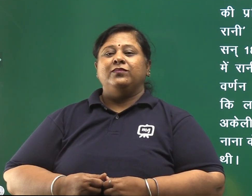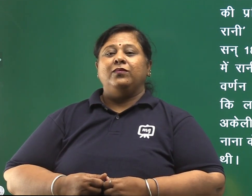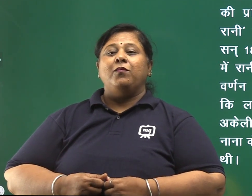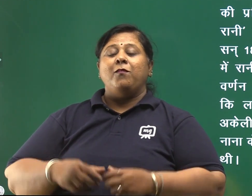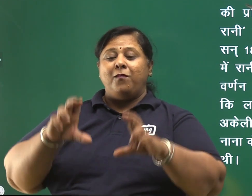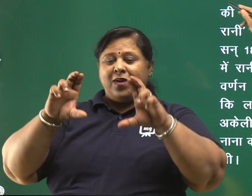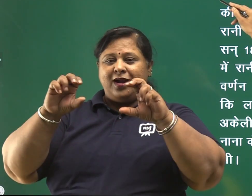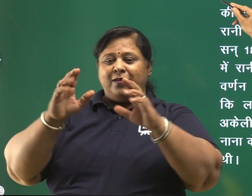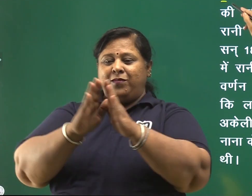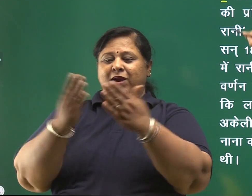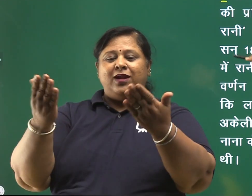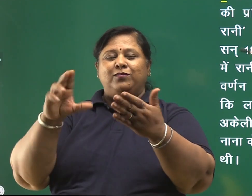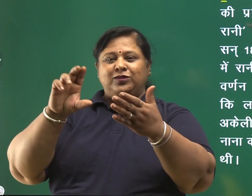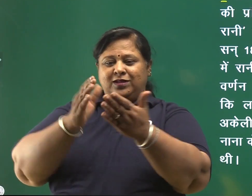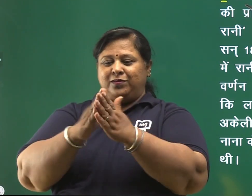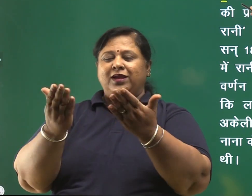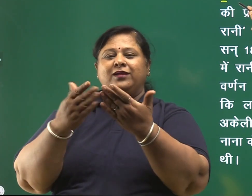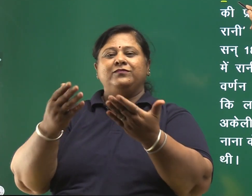पाठ्यपुस्तक में